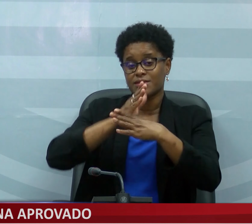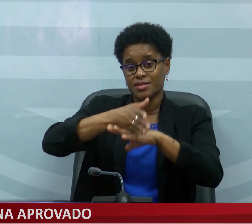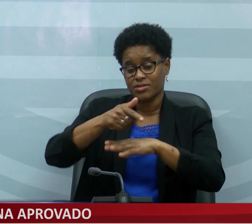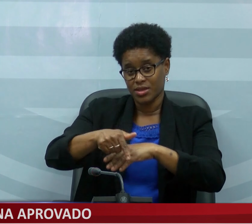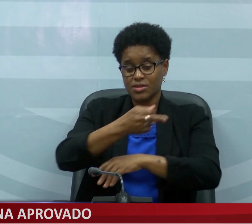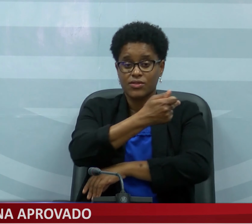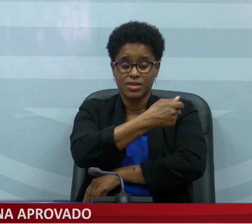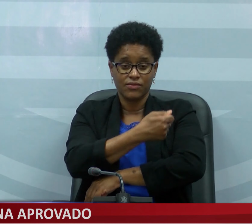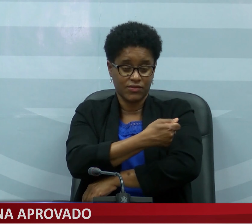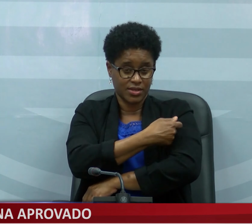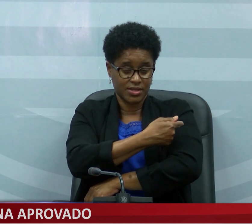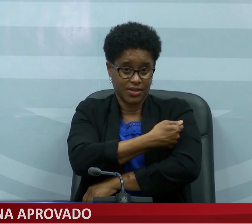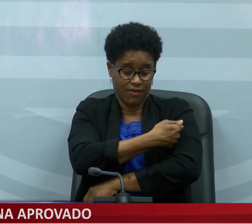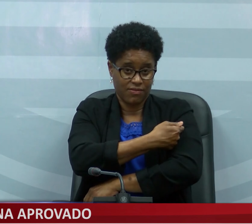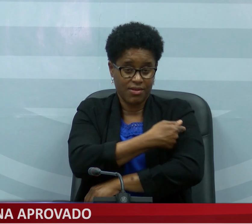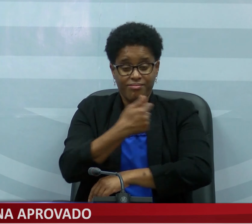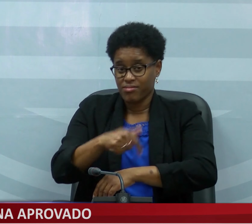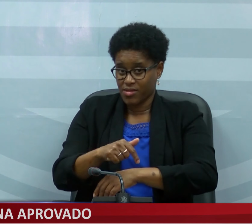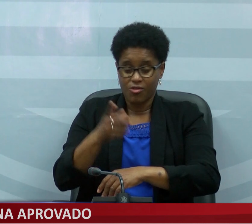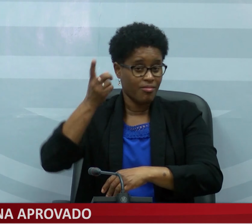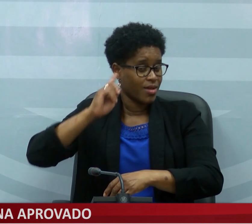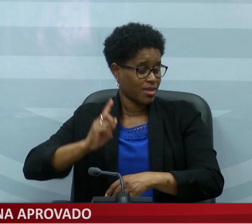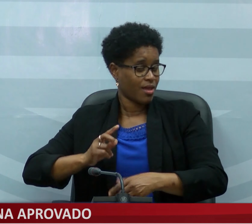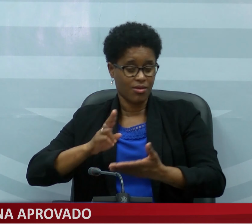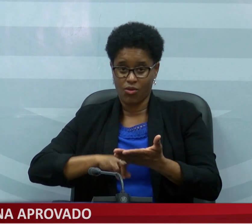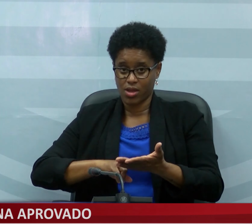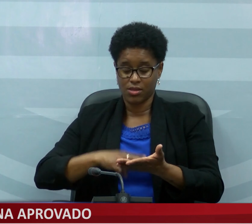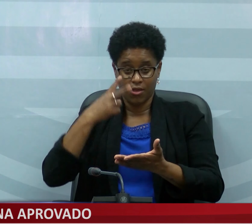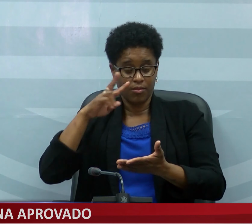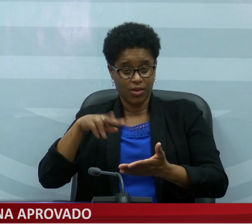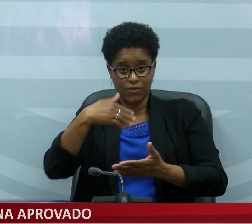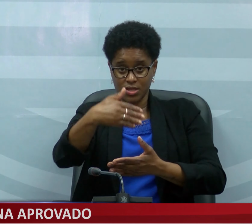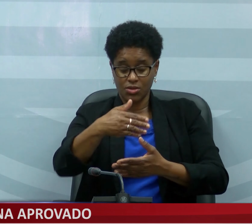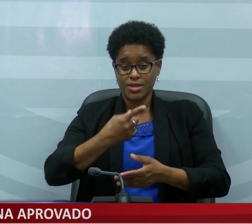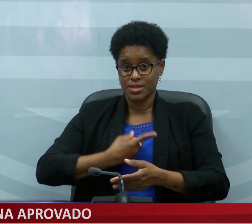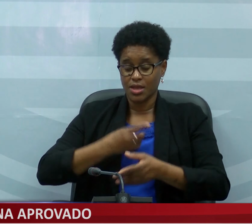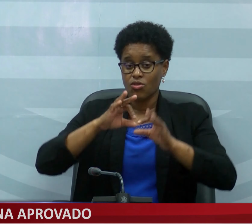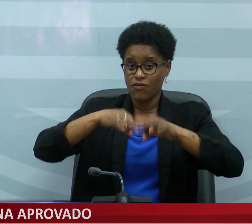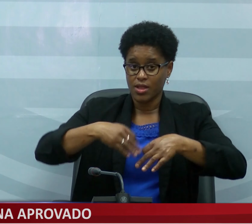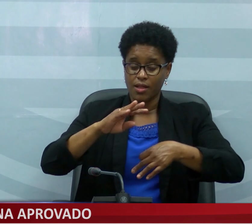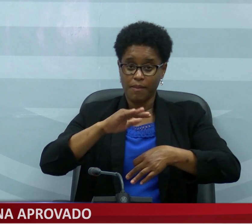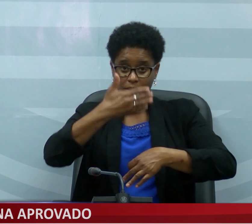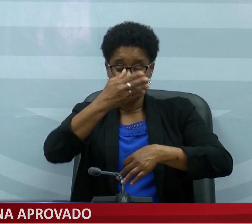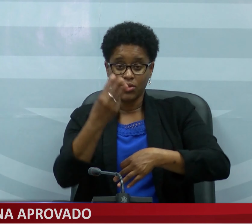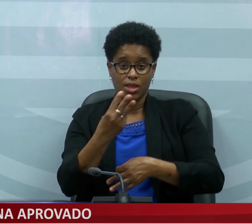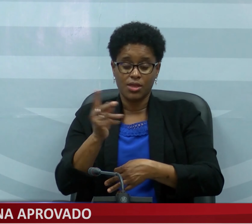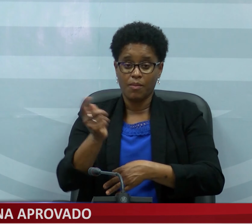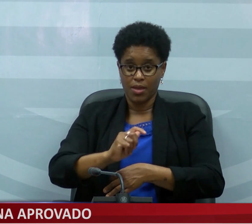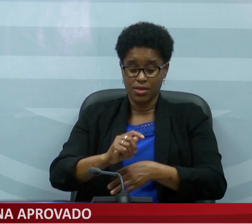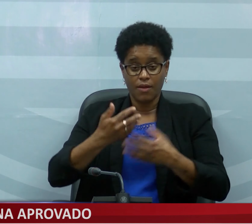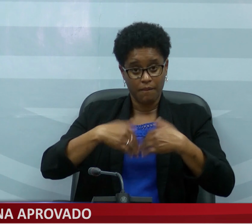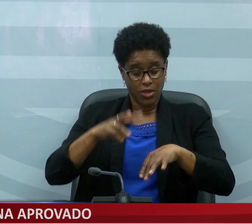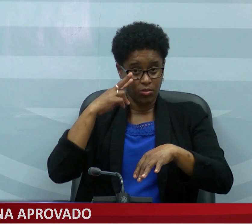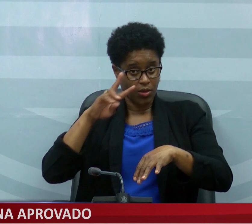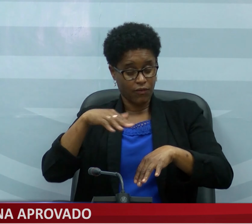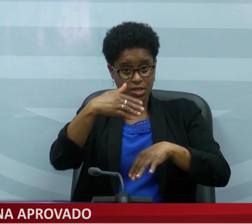Ainda não temos uma data concreta a previsão é que seja no final do primeiro trimestre Mas é uma previsão